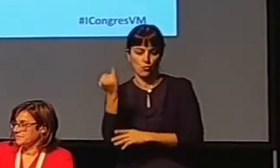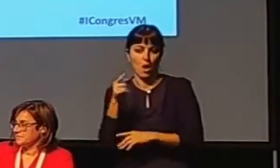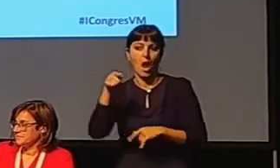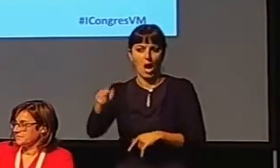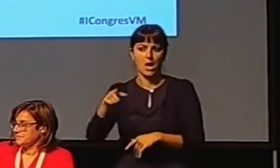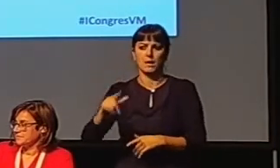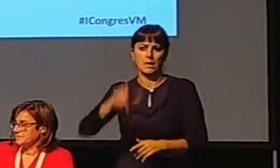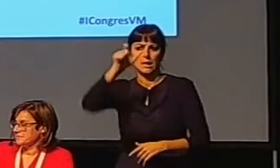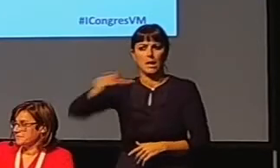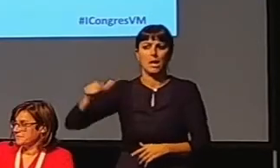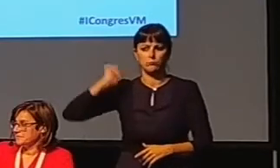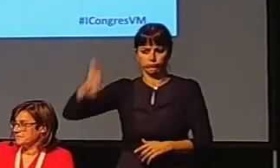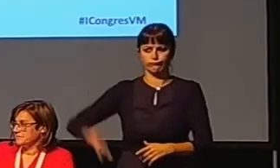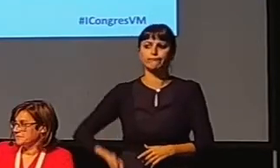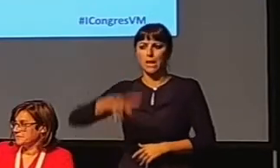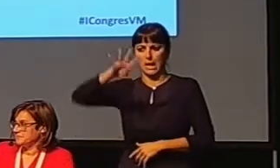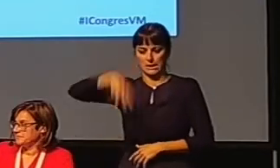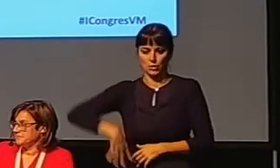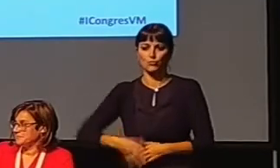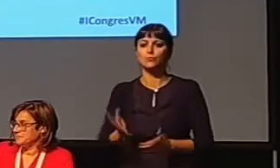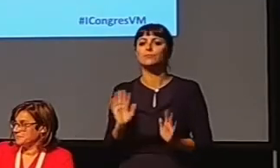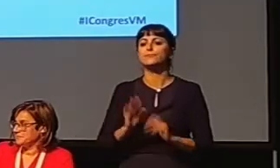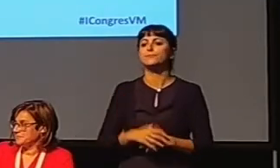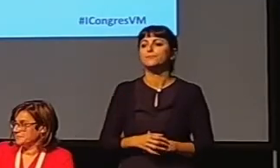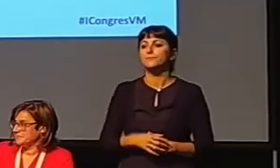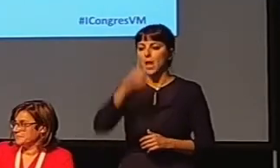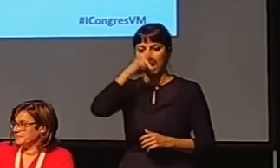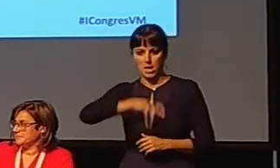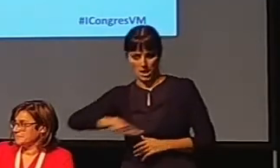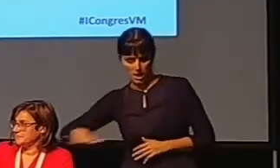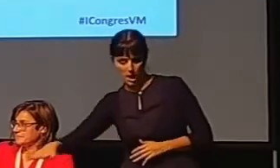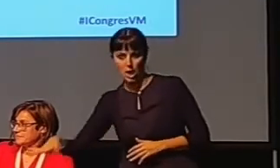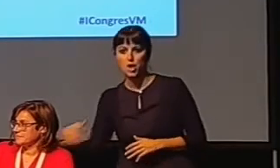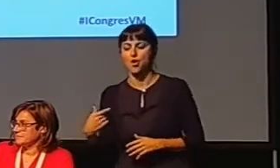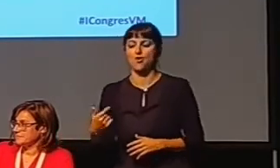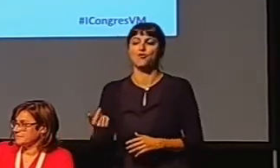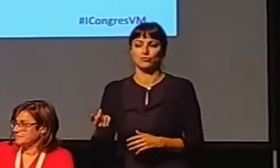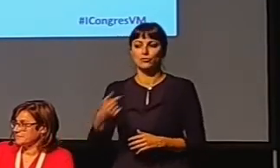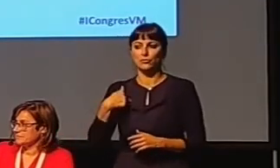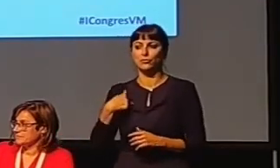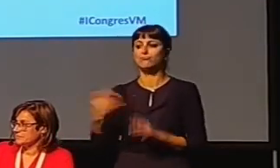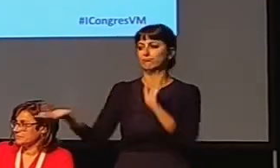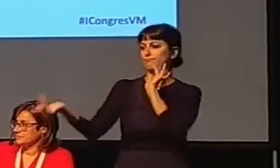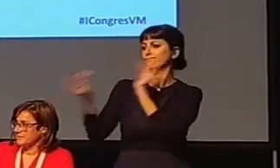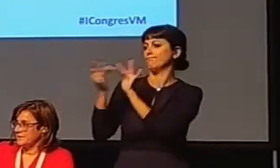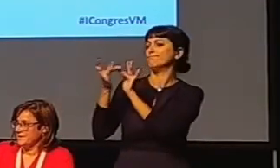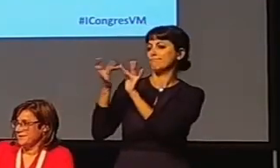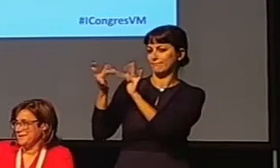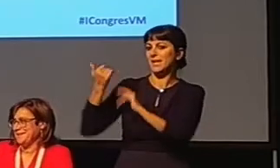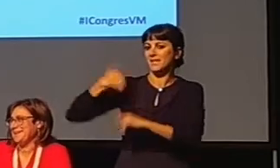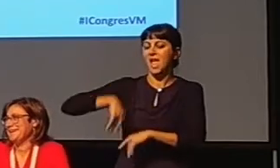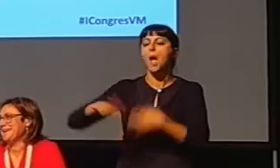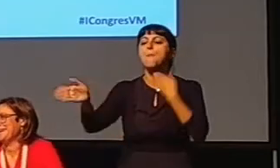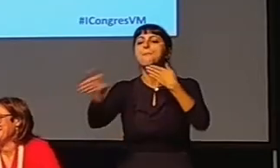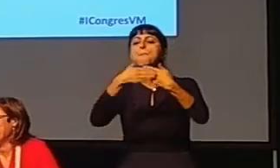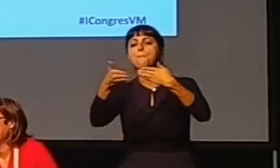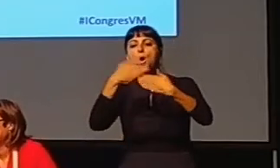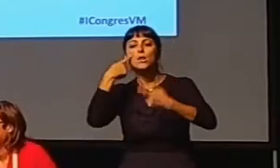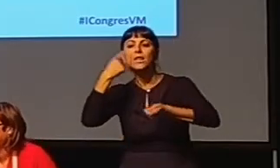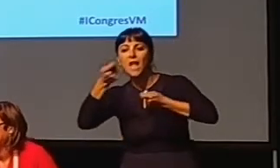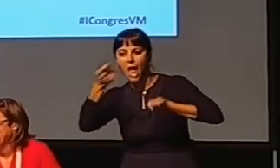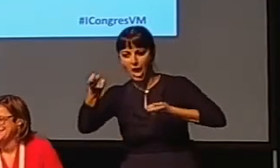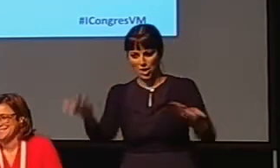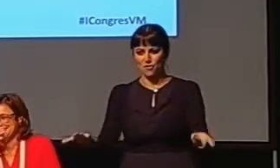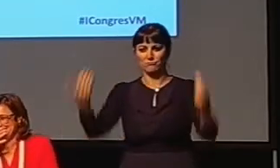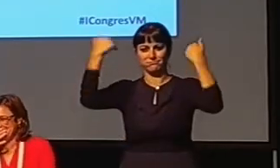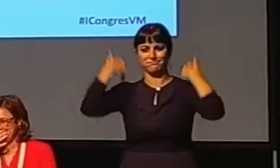Sí, que me hablen a mí de burguesía catalana y de que los niños hijos de la burguesía catalana, ¿no? Los porteros somos los que estamos quemando los